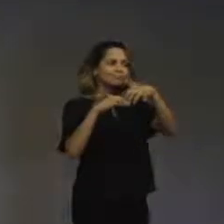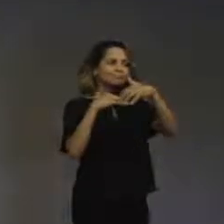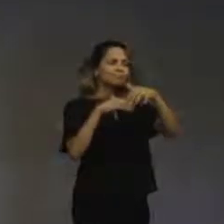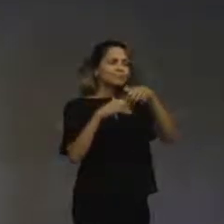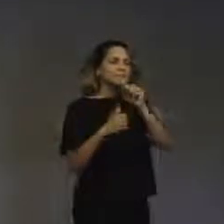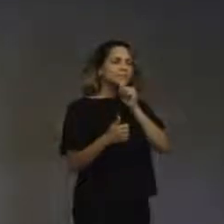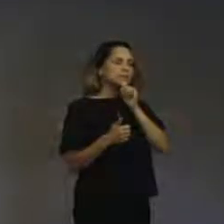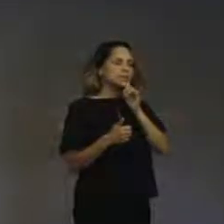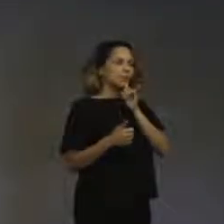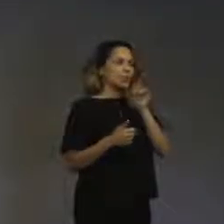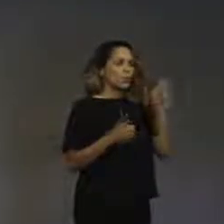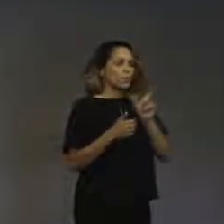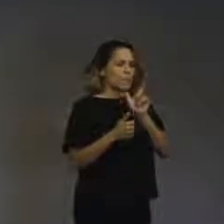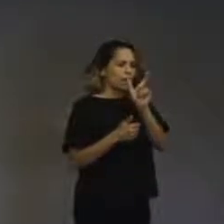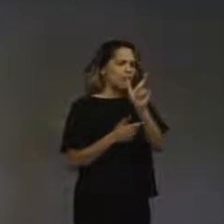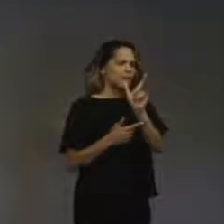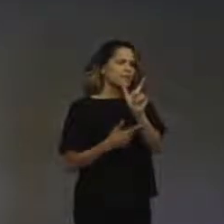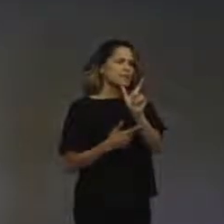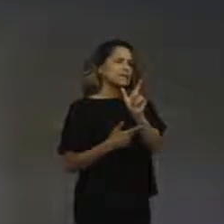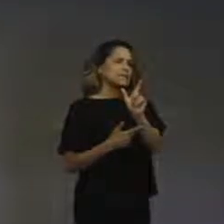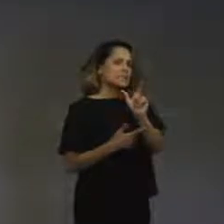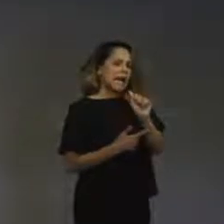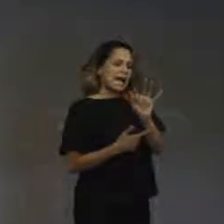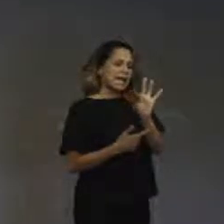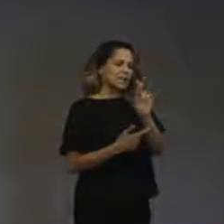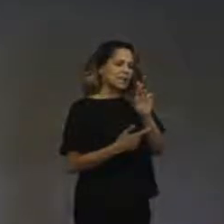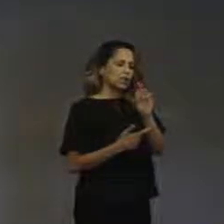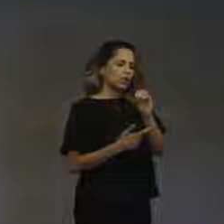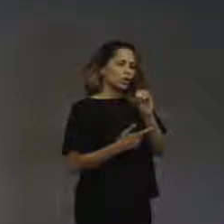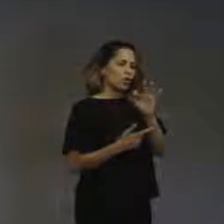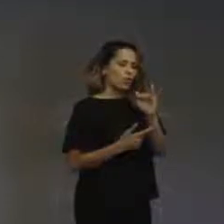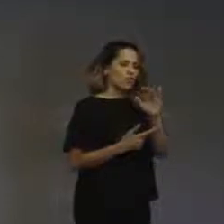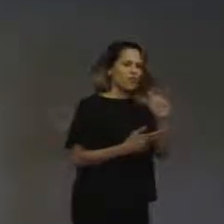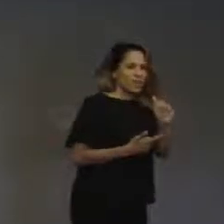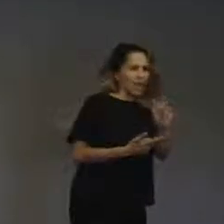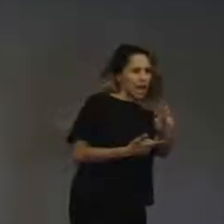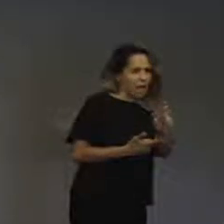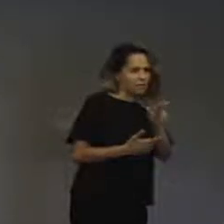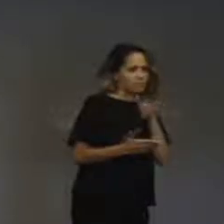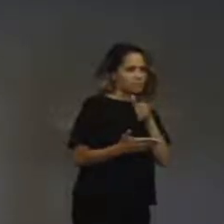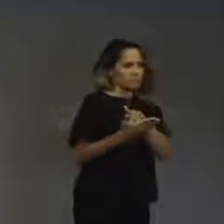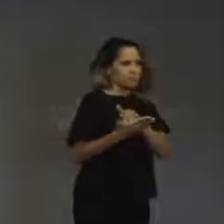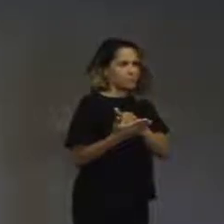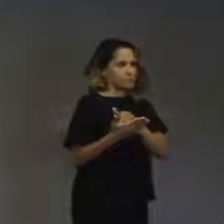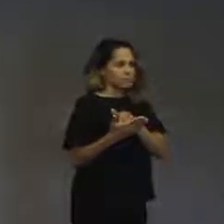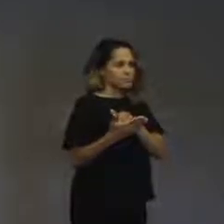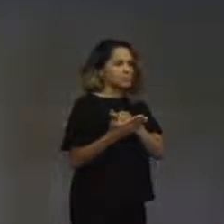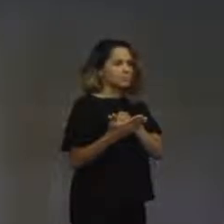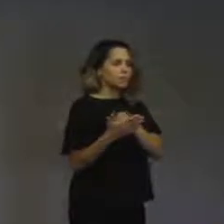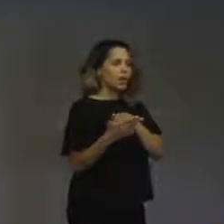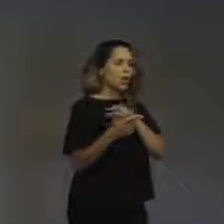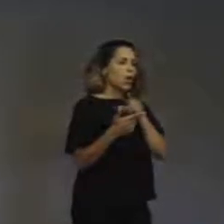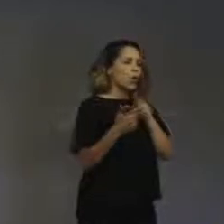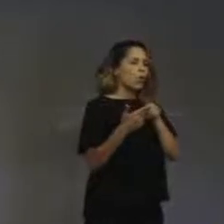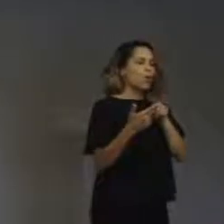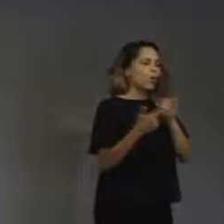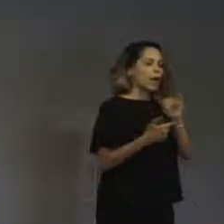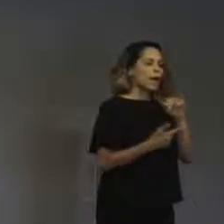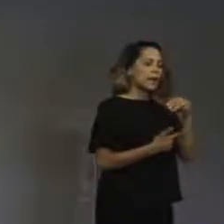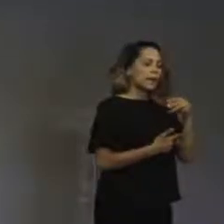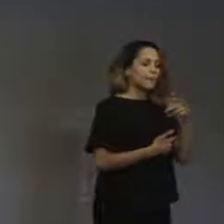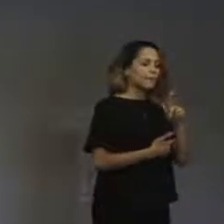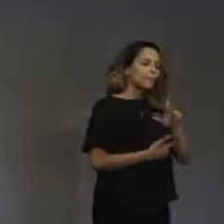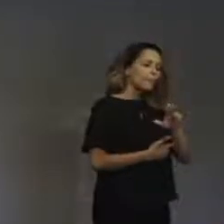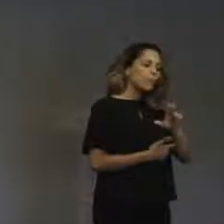né? O que é atrofia, o que impulsiona e quais são as soluções, né? Como